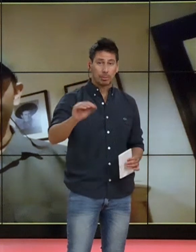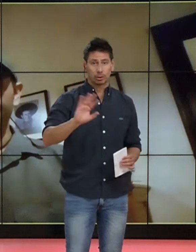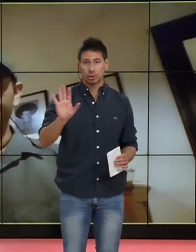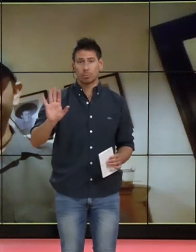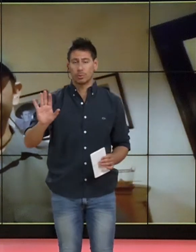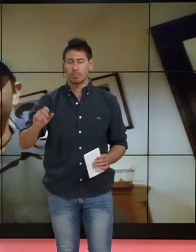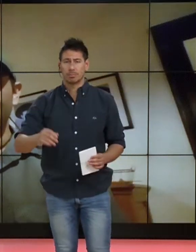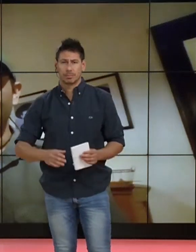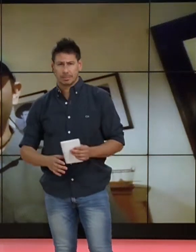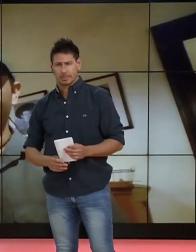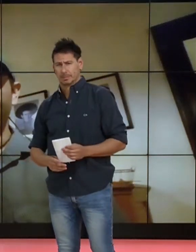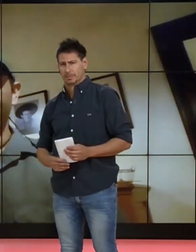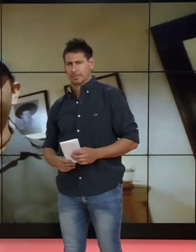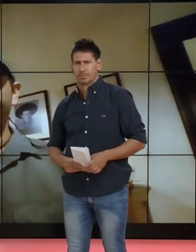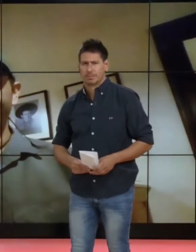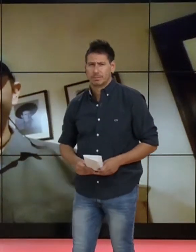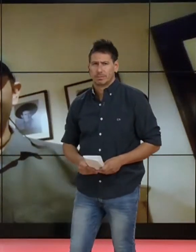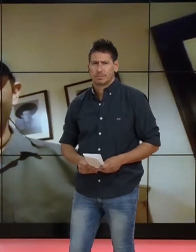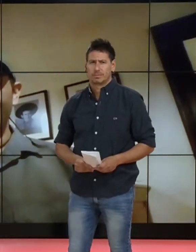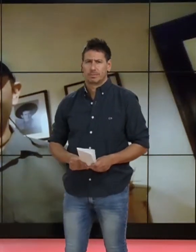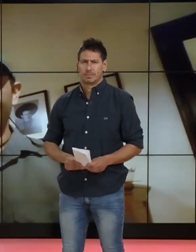no recibís vos, pero nosotros muy bien.